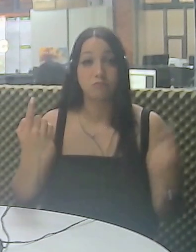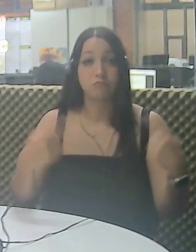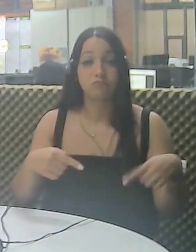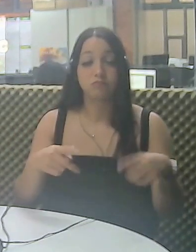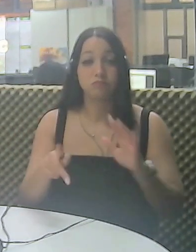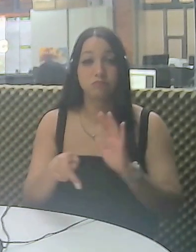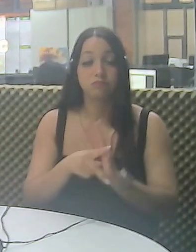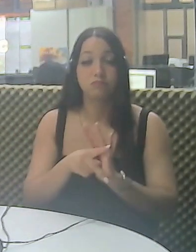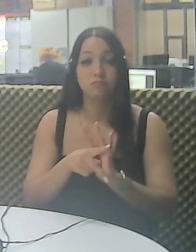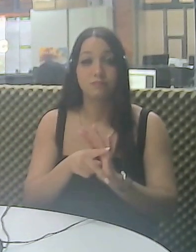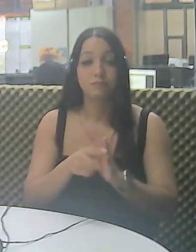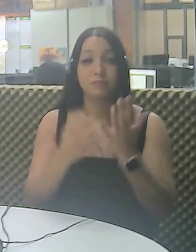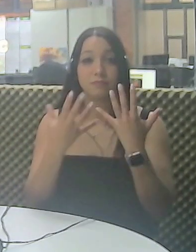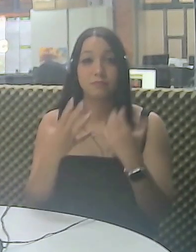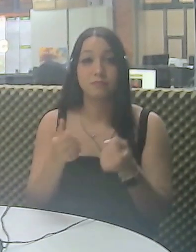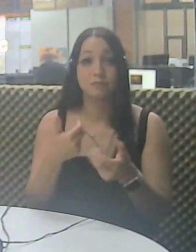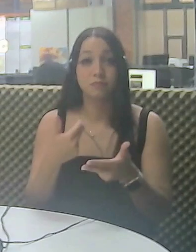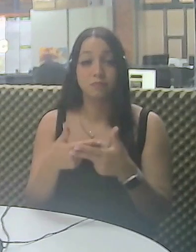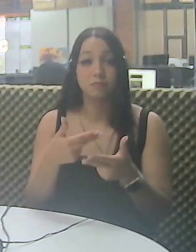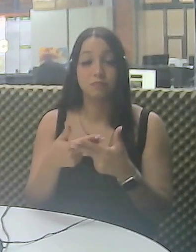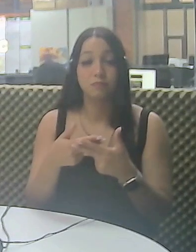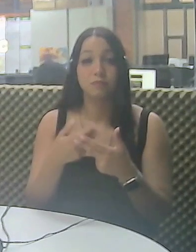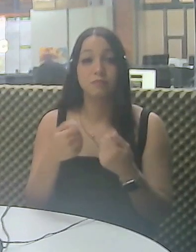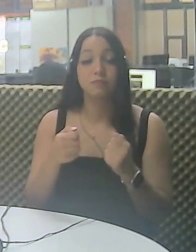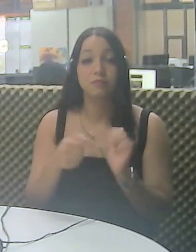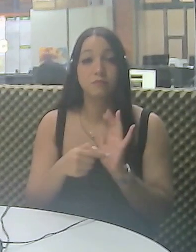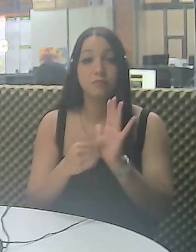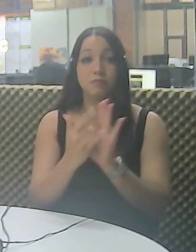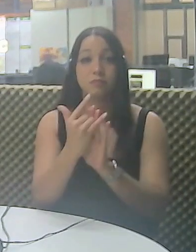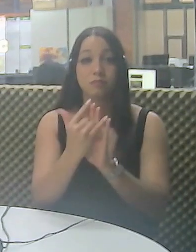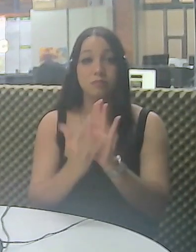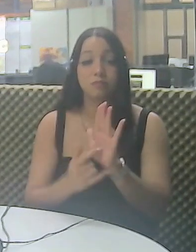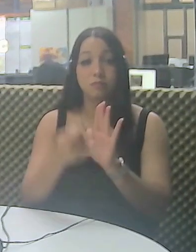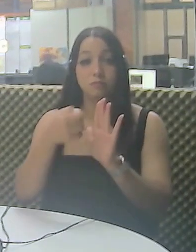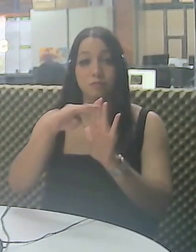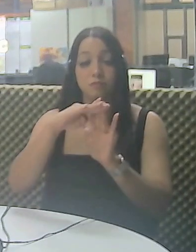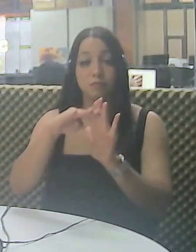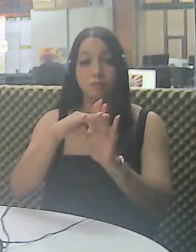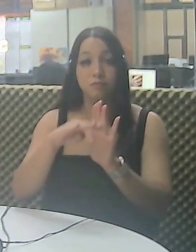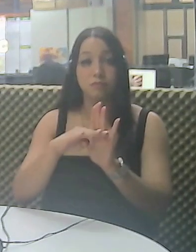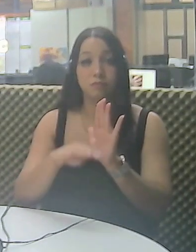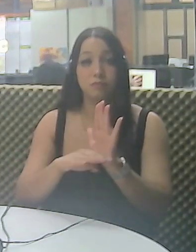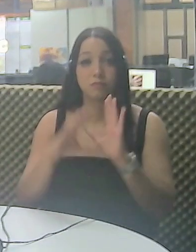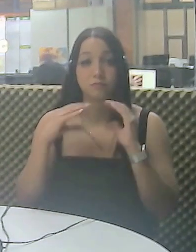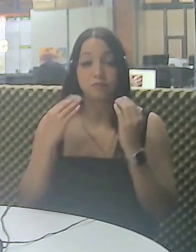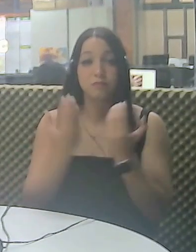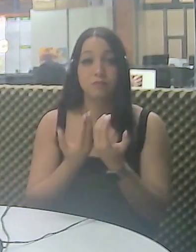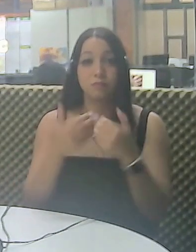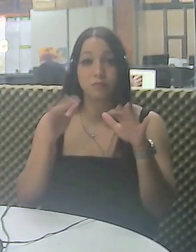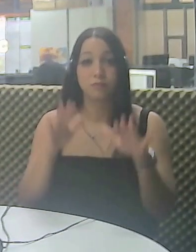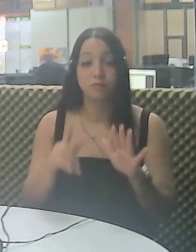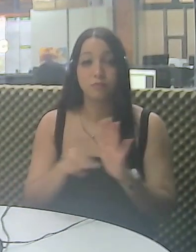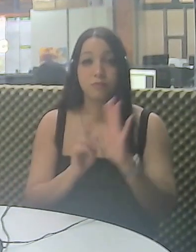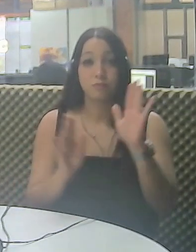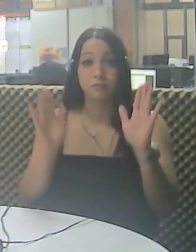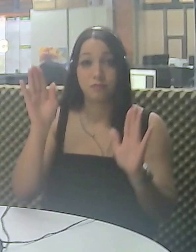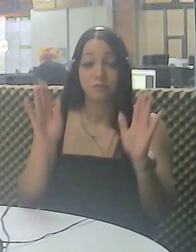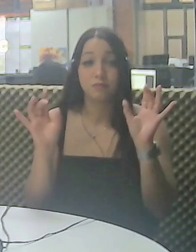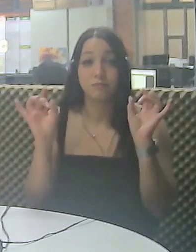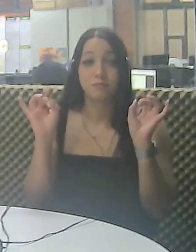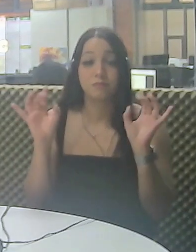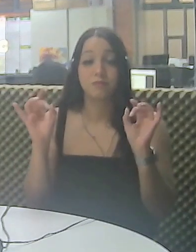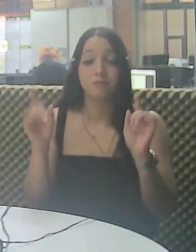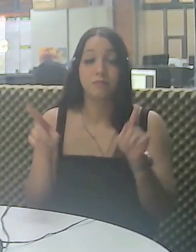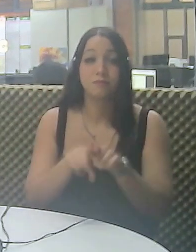pública para a permissão de uso devem apresentar a documentação necessária à Comissão Permanente de Licitação e